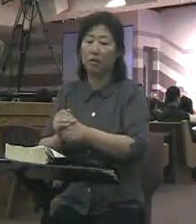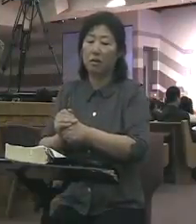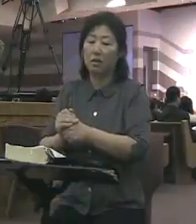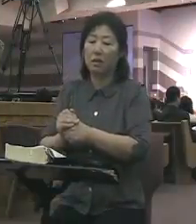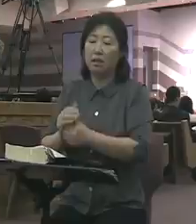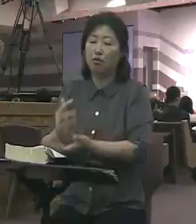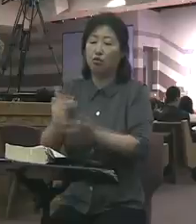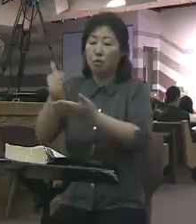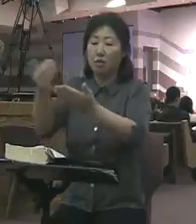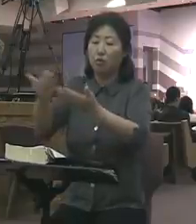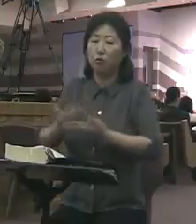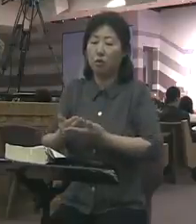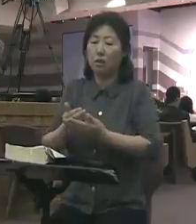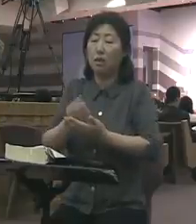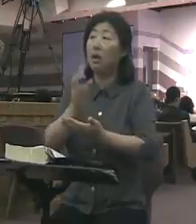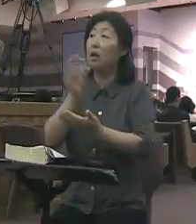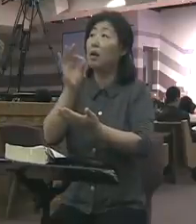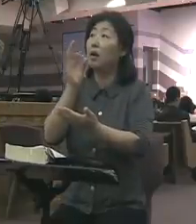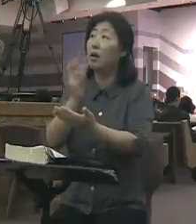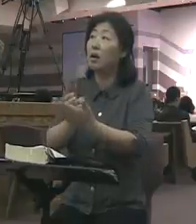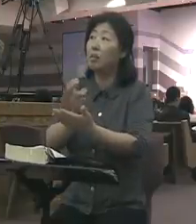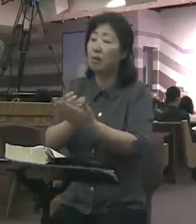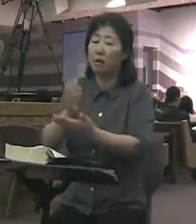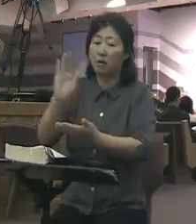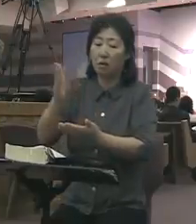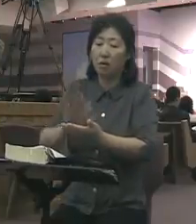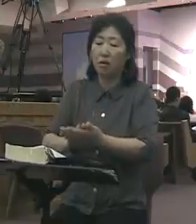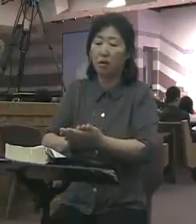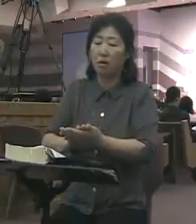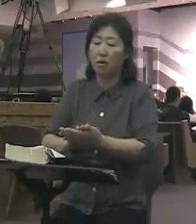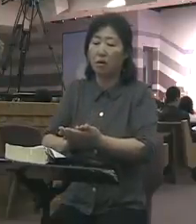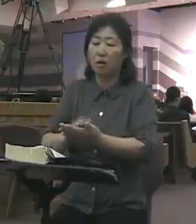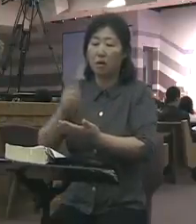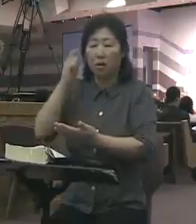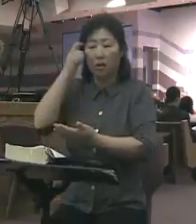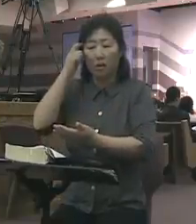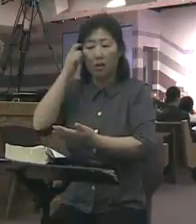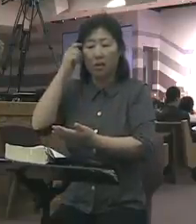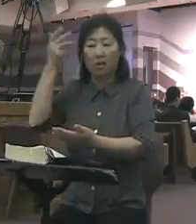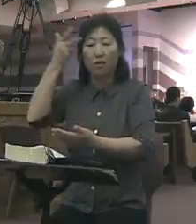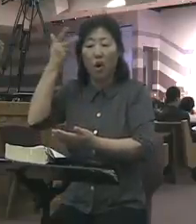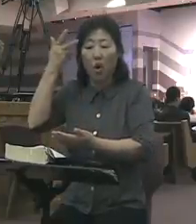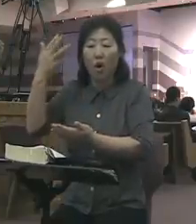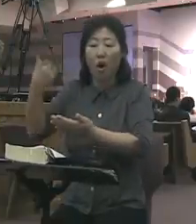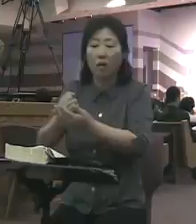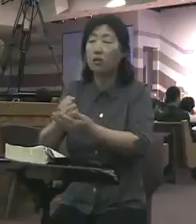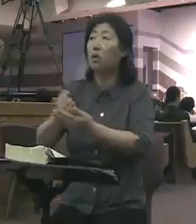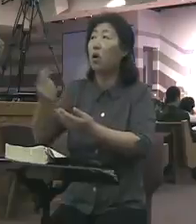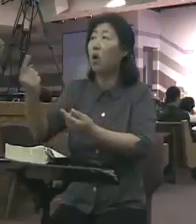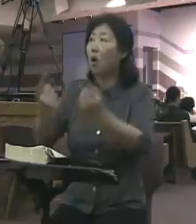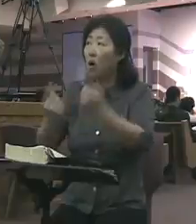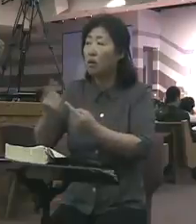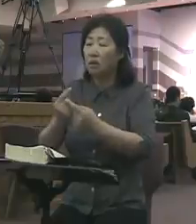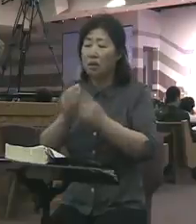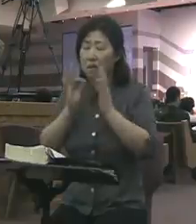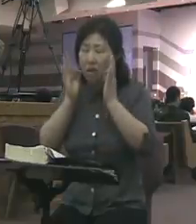주님이 주신 계명대로 고륙 정신을 갖고 형제를 전심으로 사랑할